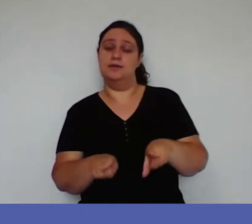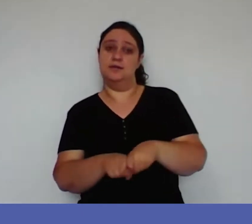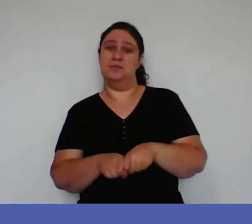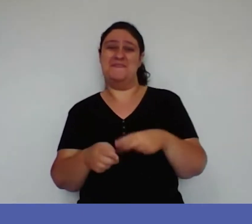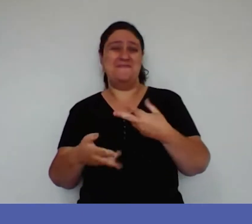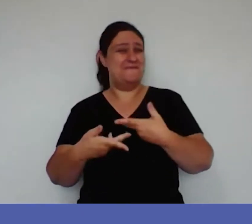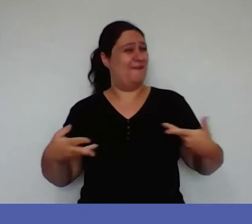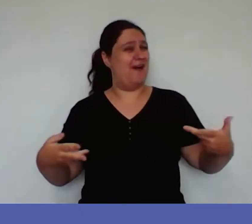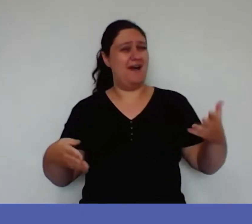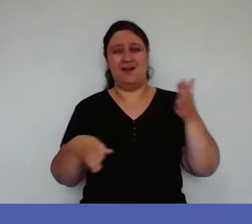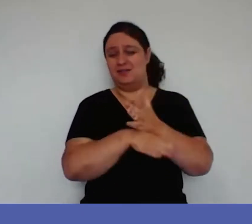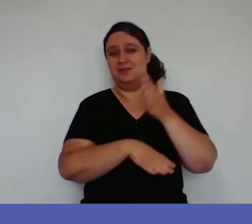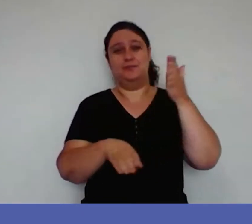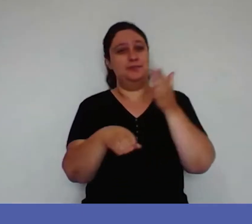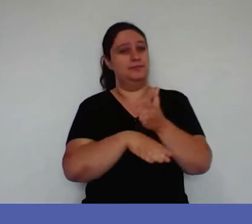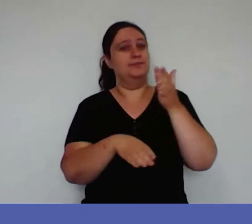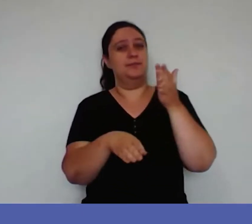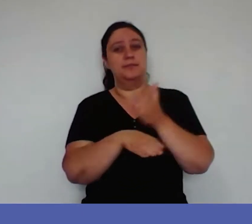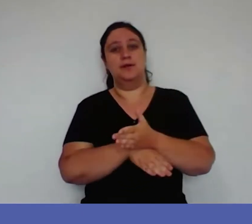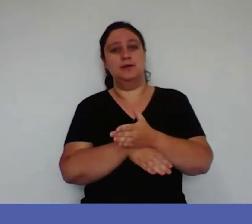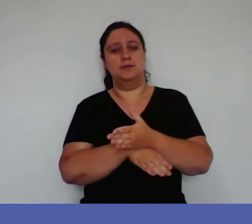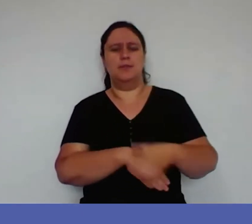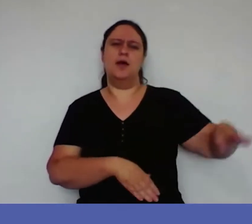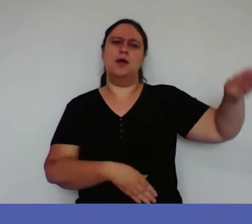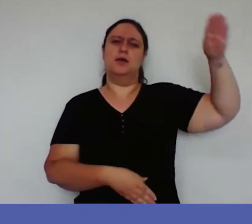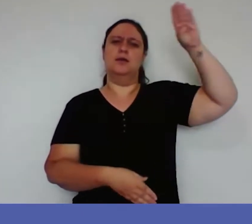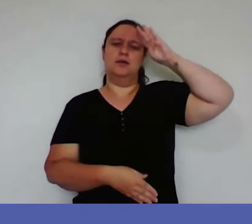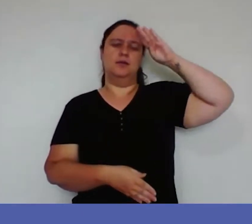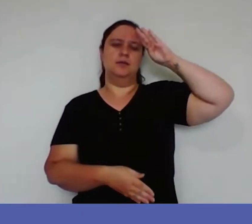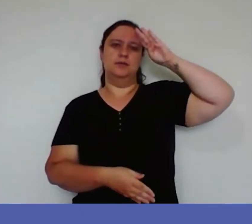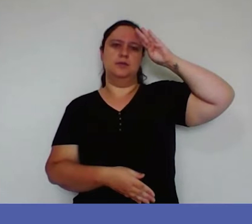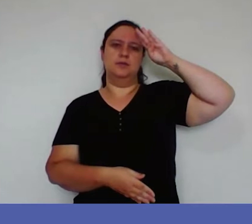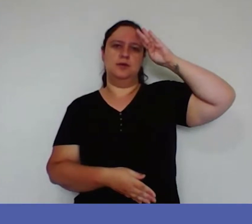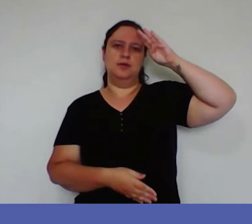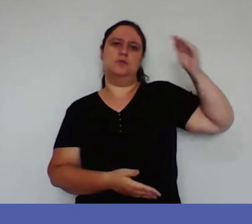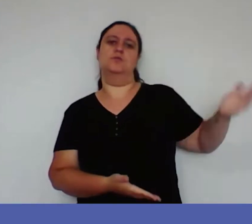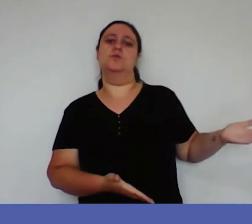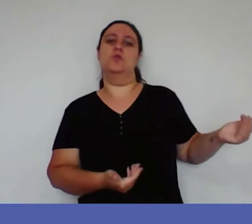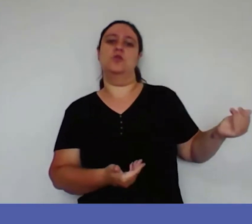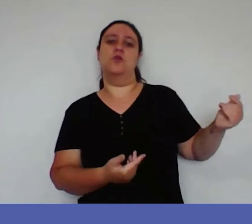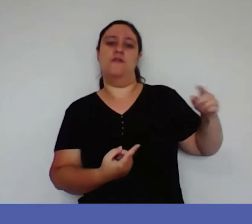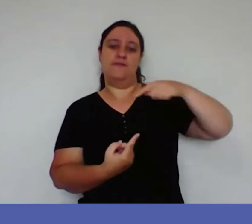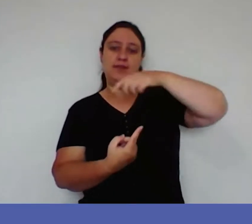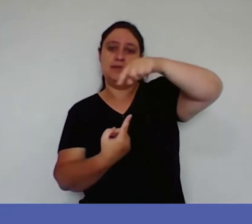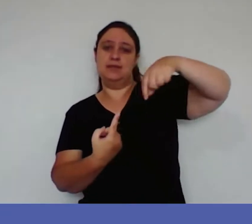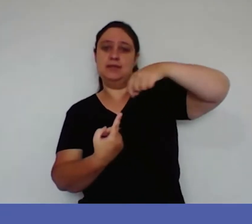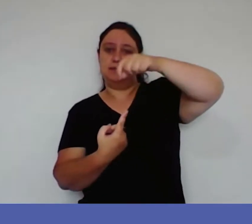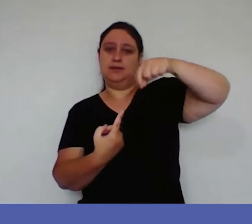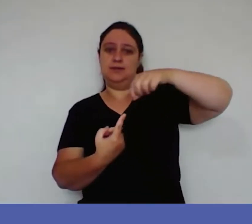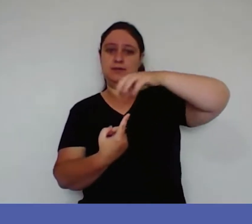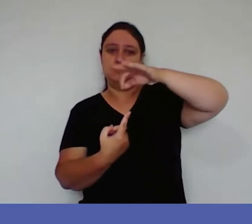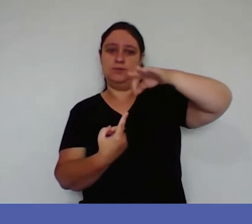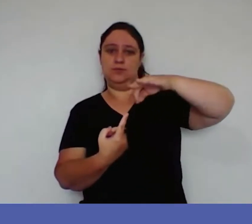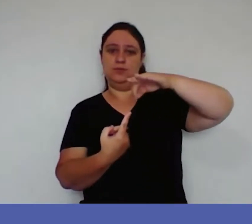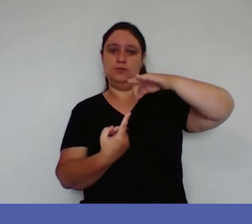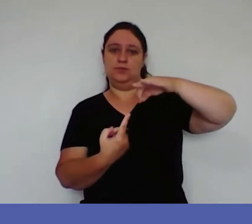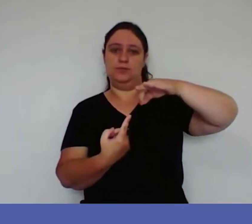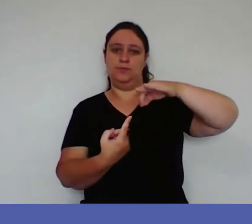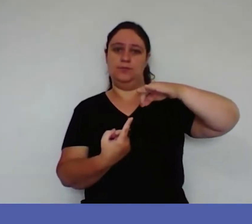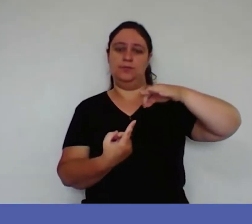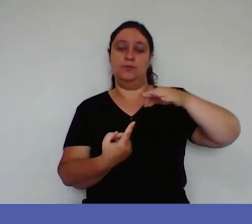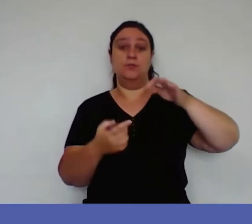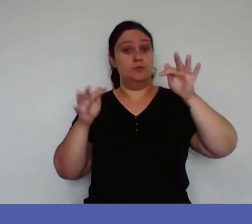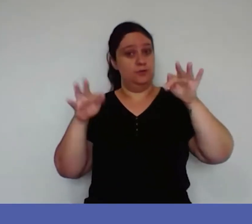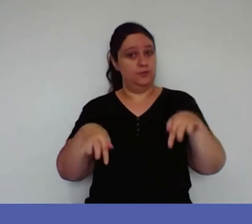para formar um exército de jovens santos para essa última hora.